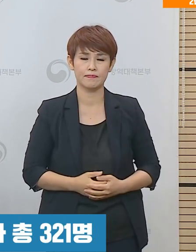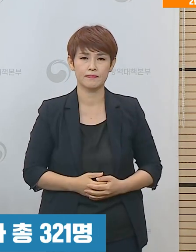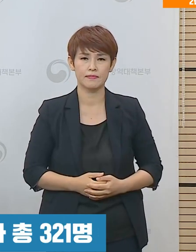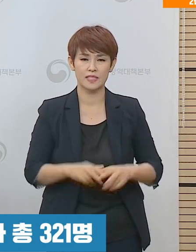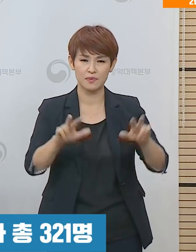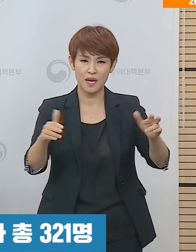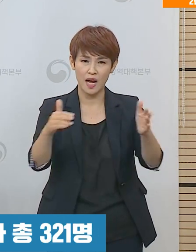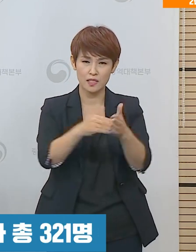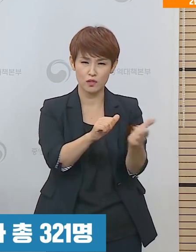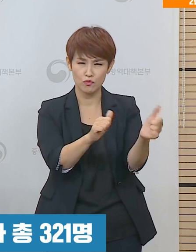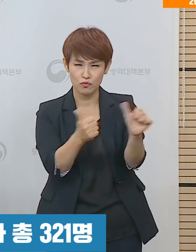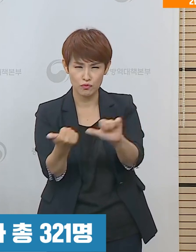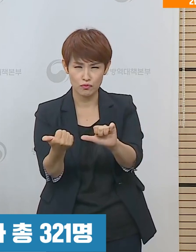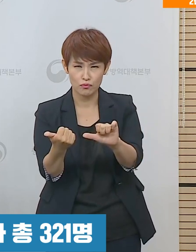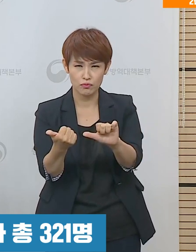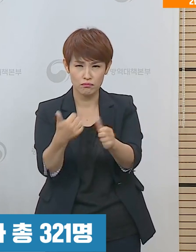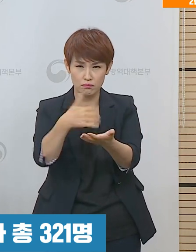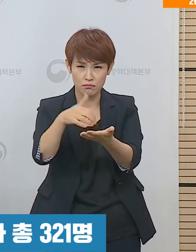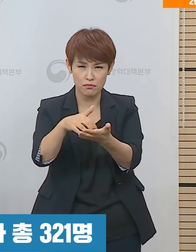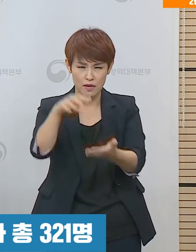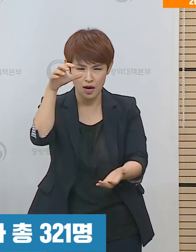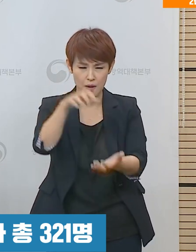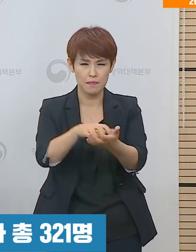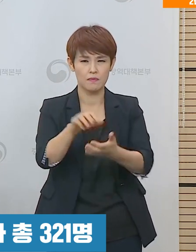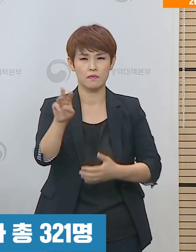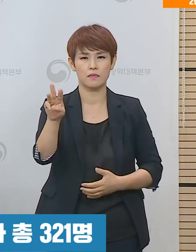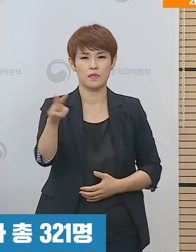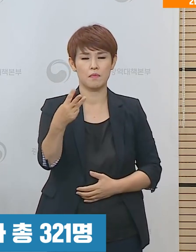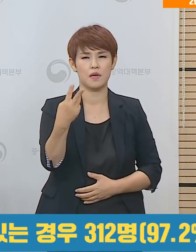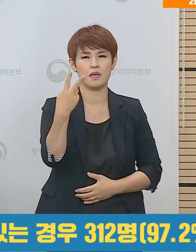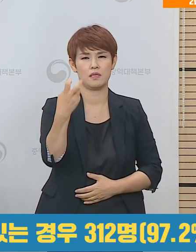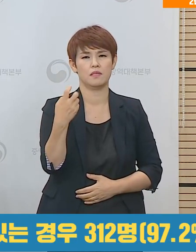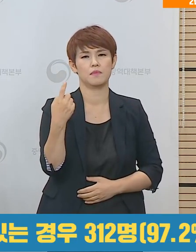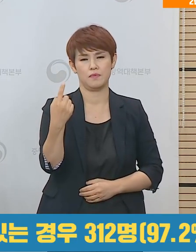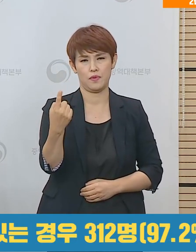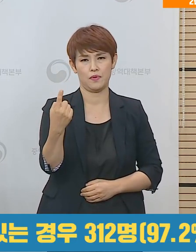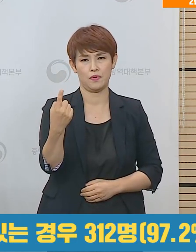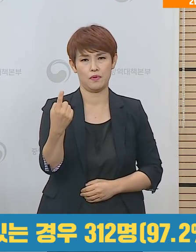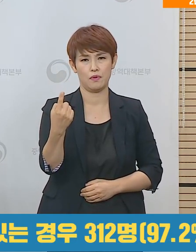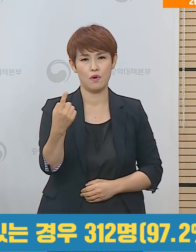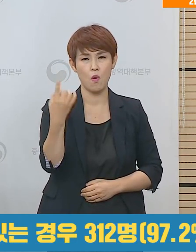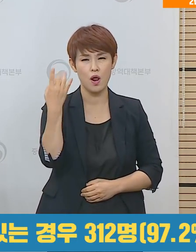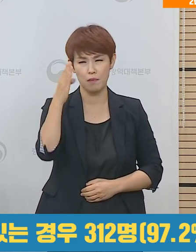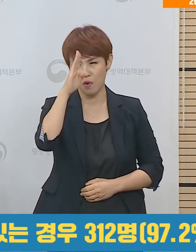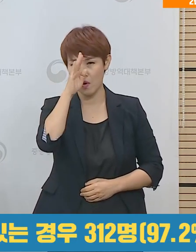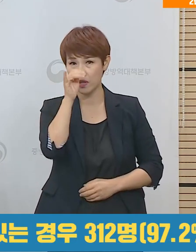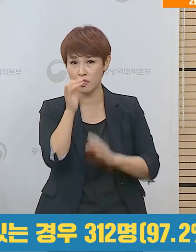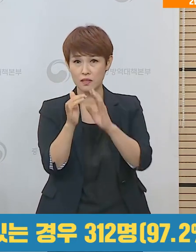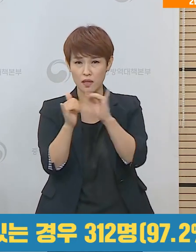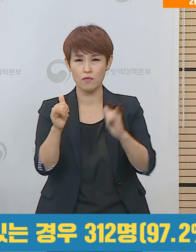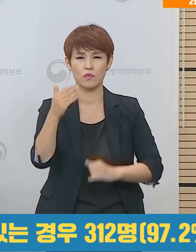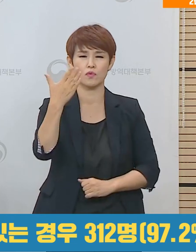현재까지 사망자의 규모는 총 321명이고 기저질환이 있는 경우가